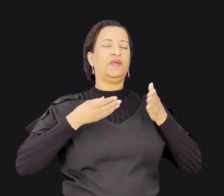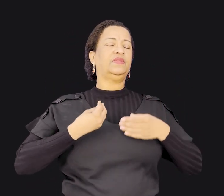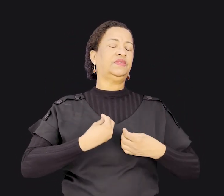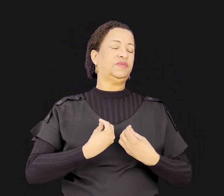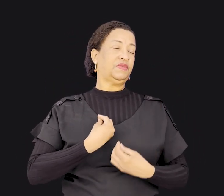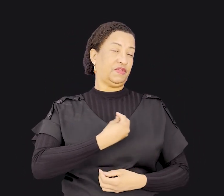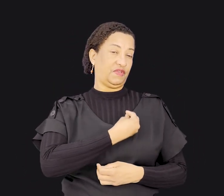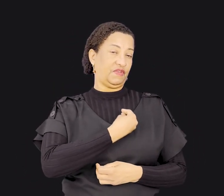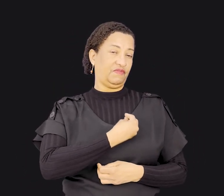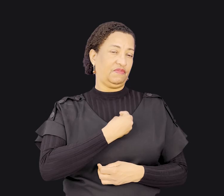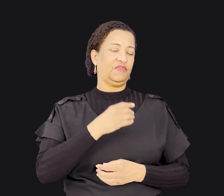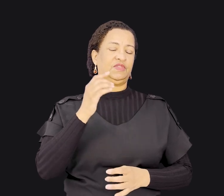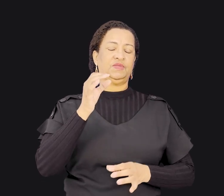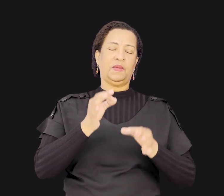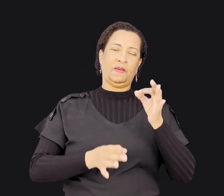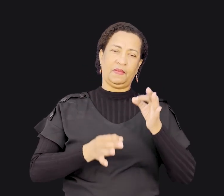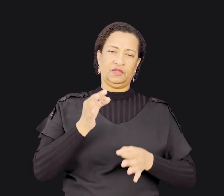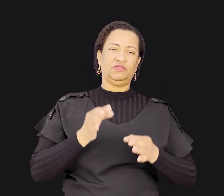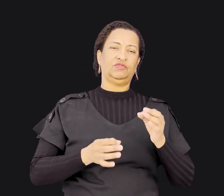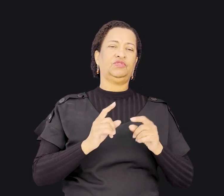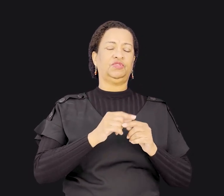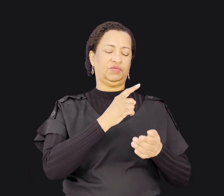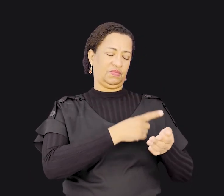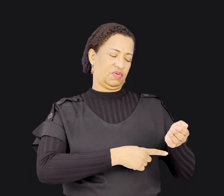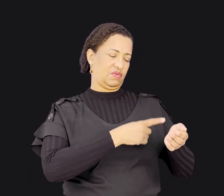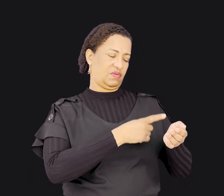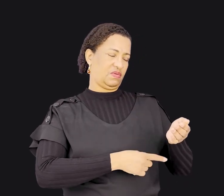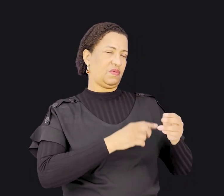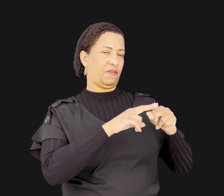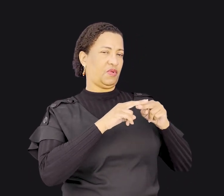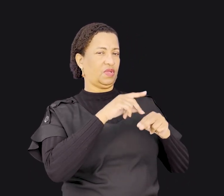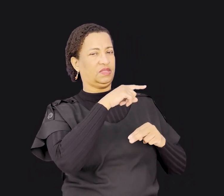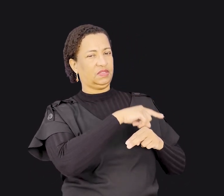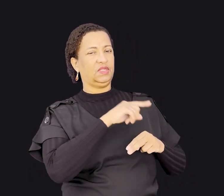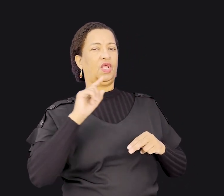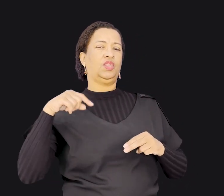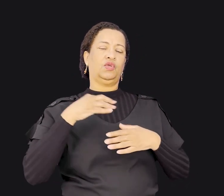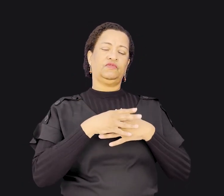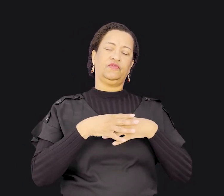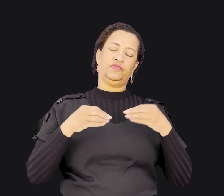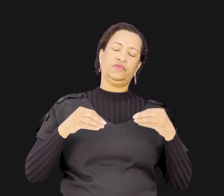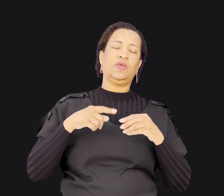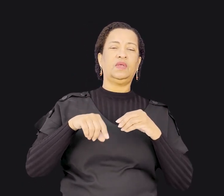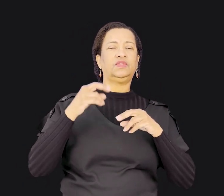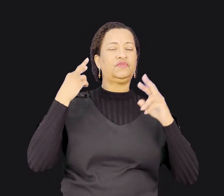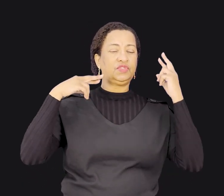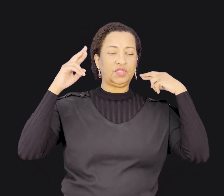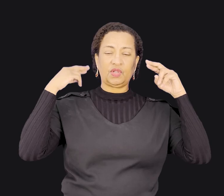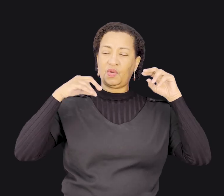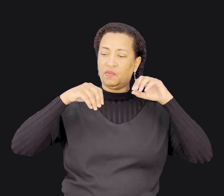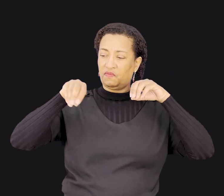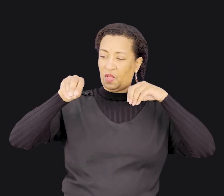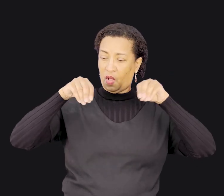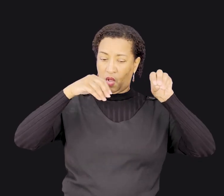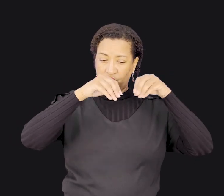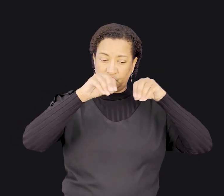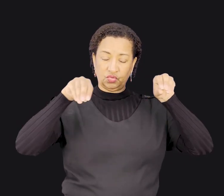a justiça. Por suas feridas vocês foram curados. Pois vocês eram como ovelhas desgarradas. Essa é a passagem de